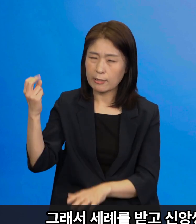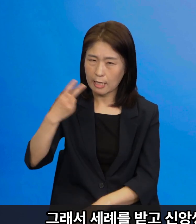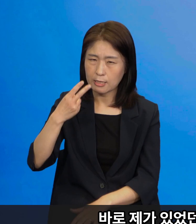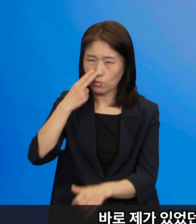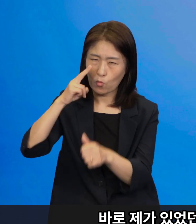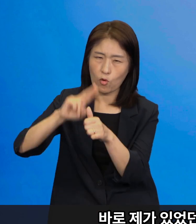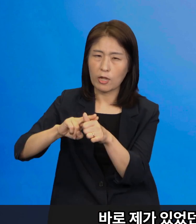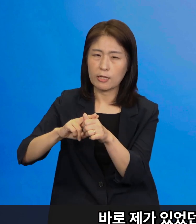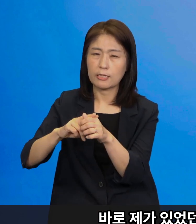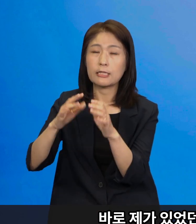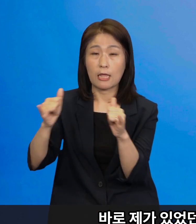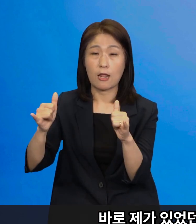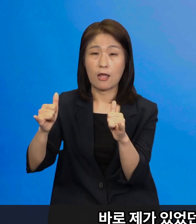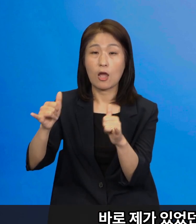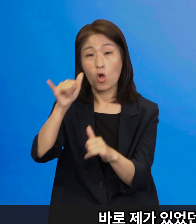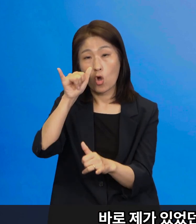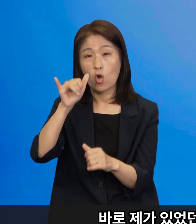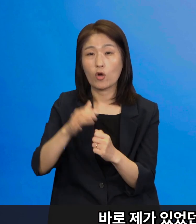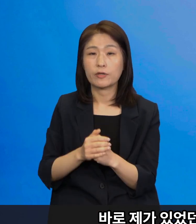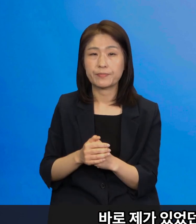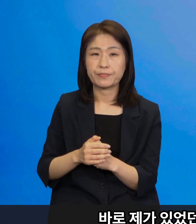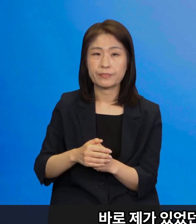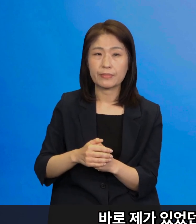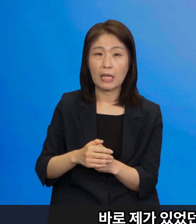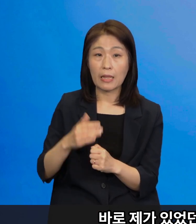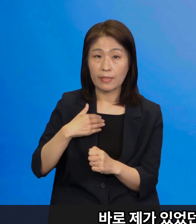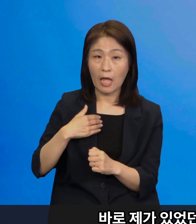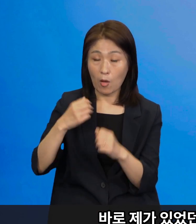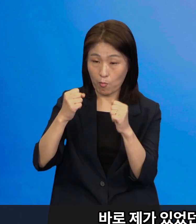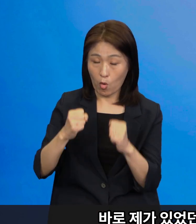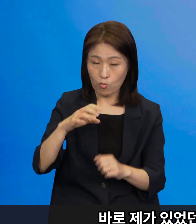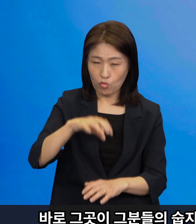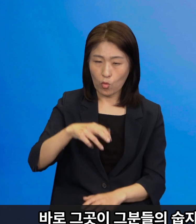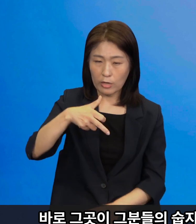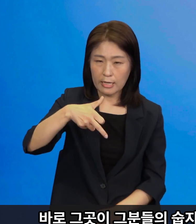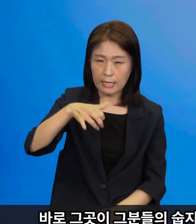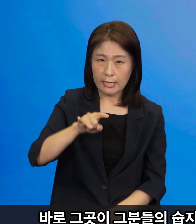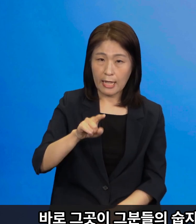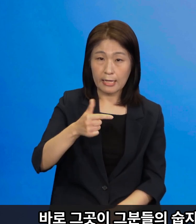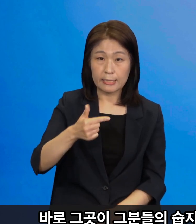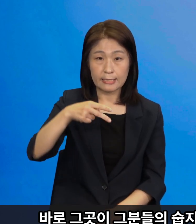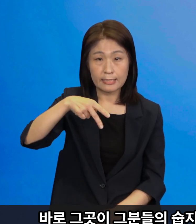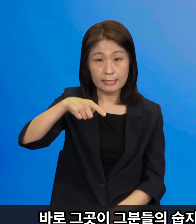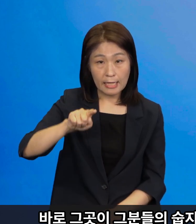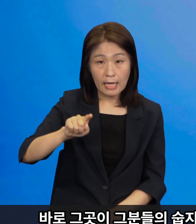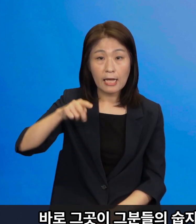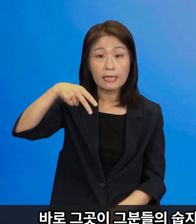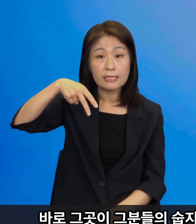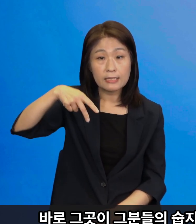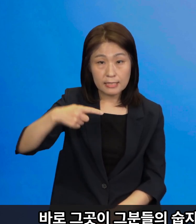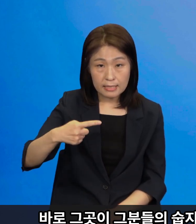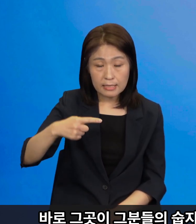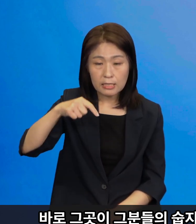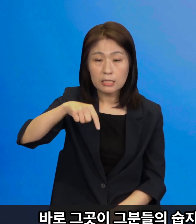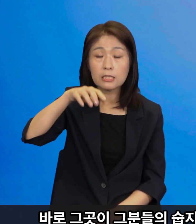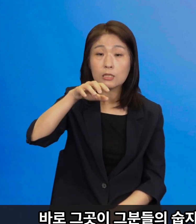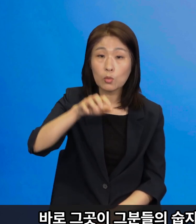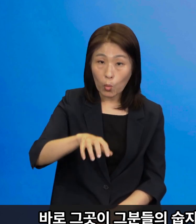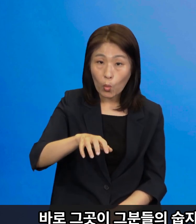있었어요. 바로 그 제가 있었던 그 캔자스시티, 중소도시였지만 바로 그것이 그분들의